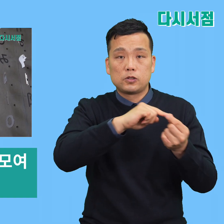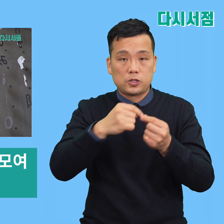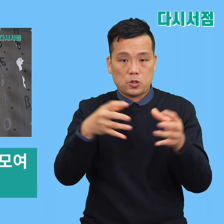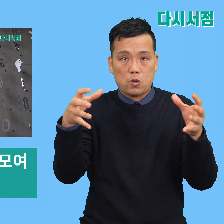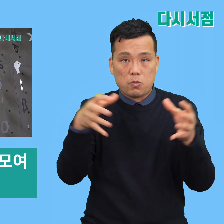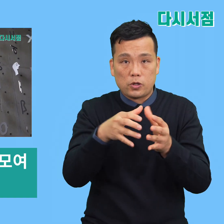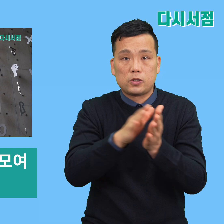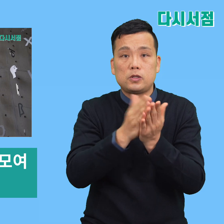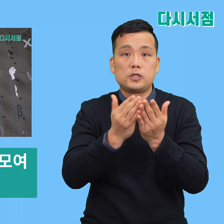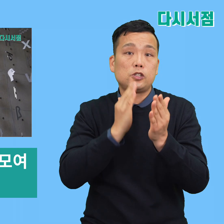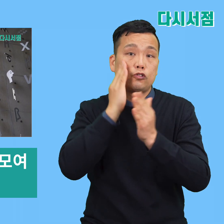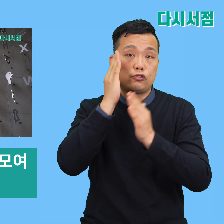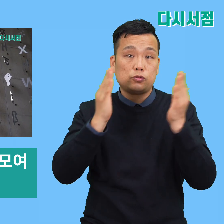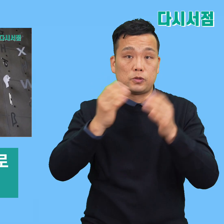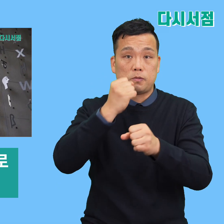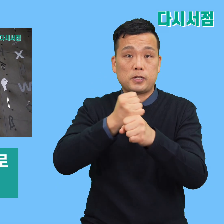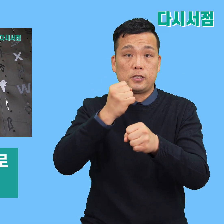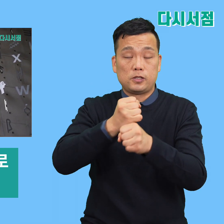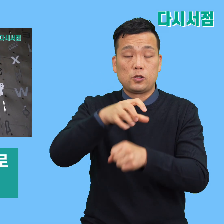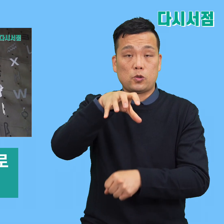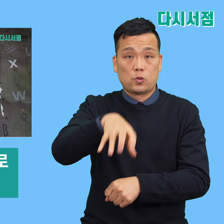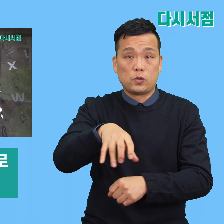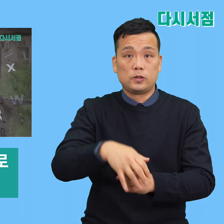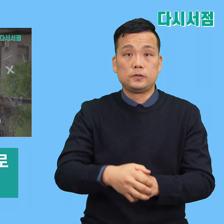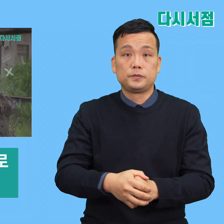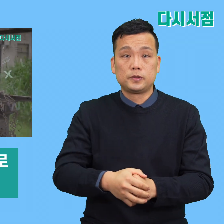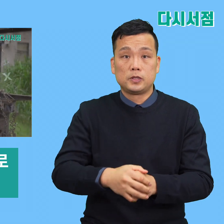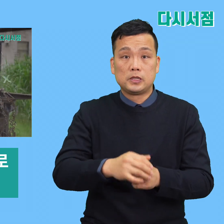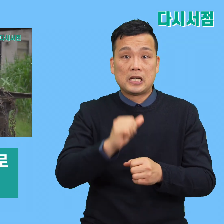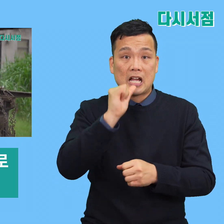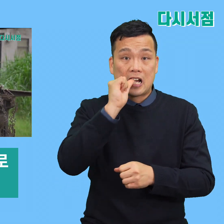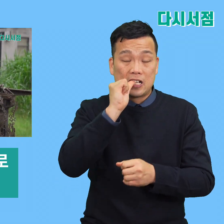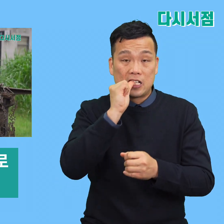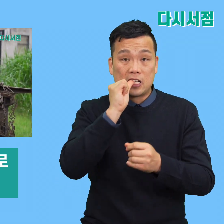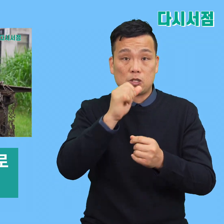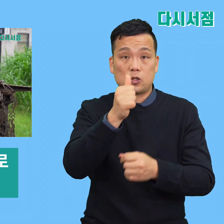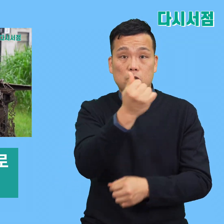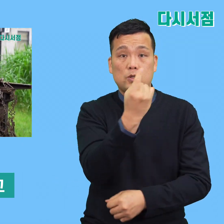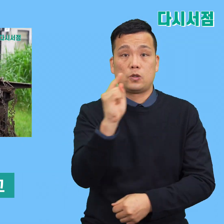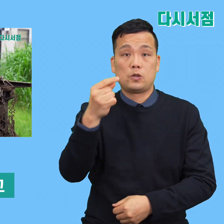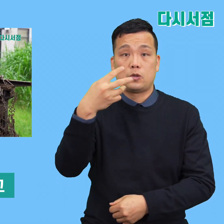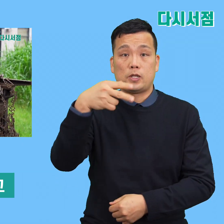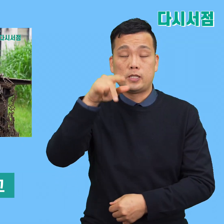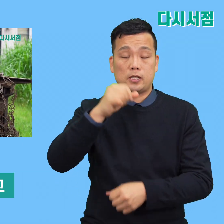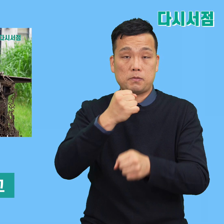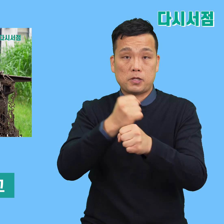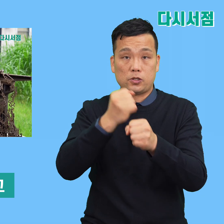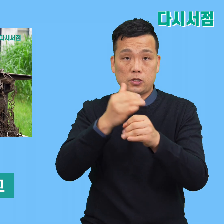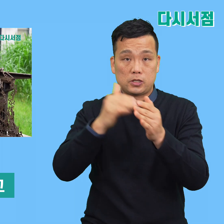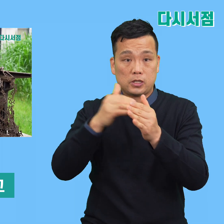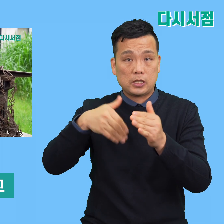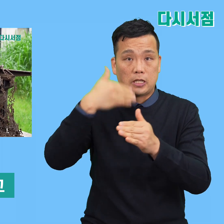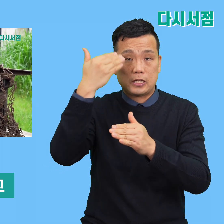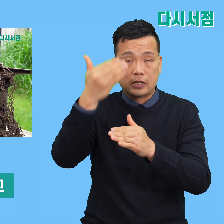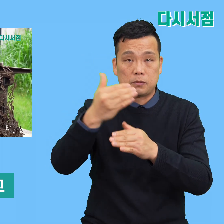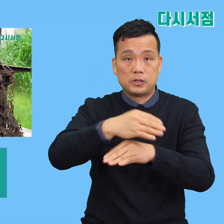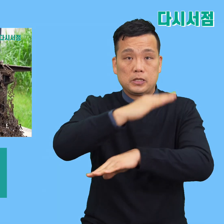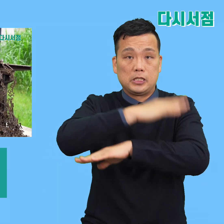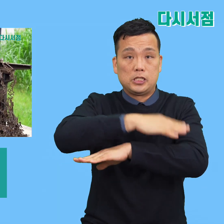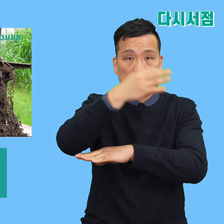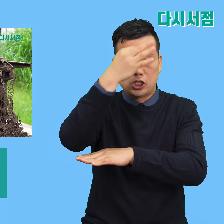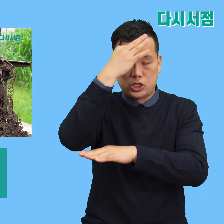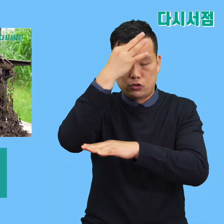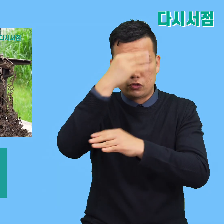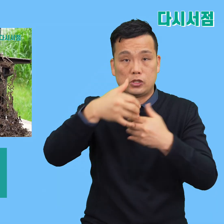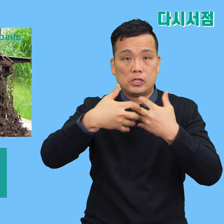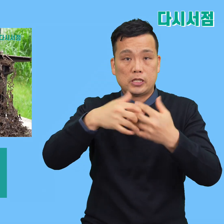숲을 이루는 곳입니다. 금속 활자의 탄생 이후로 인쇄술과 인쇄기기가 개발되었고